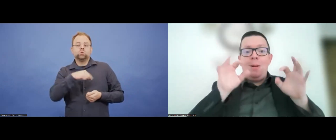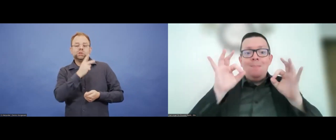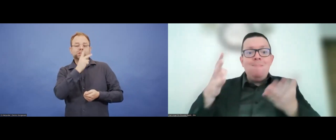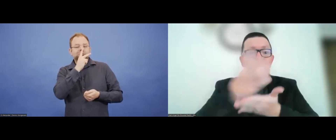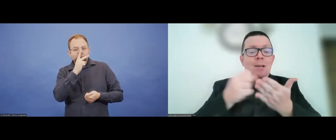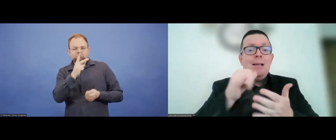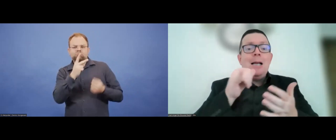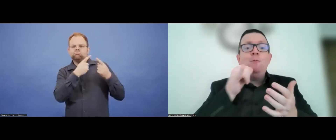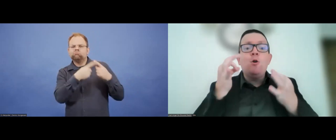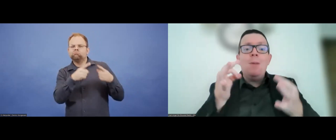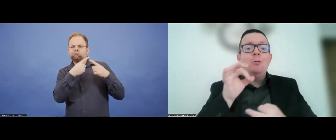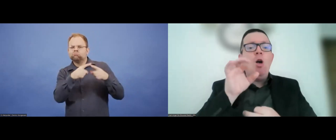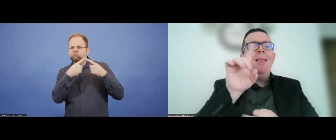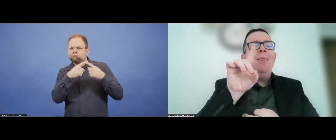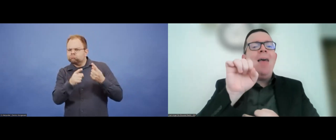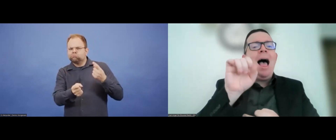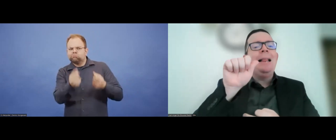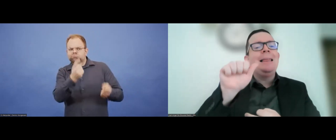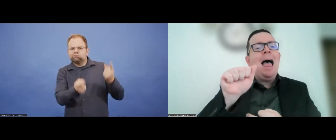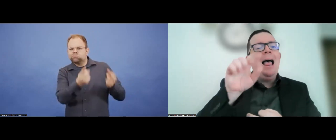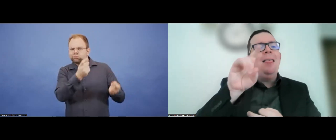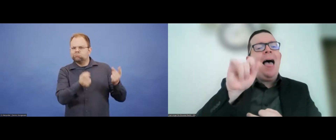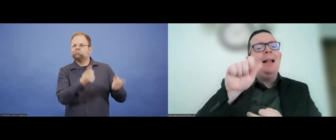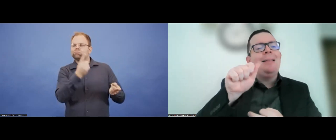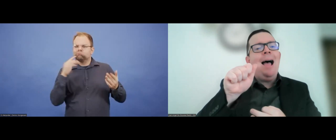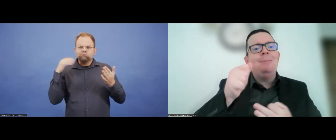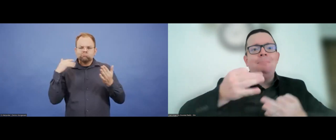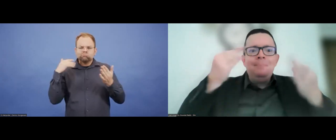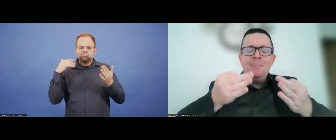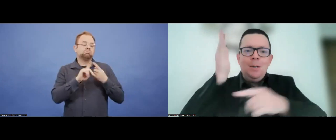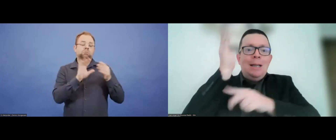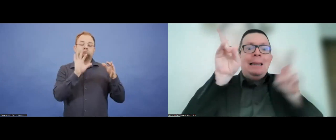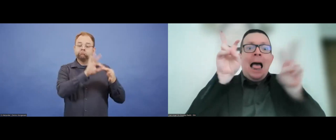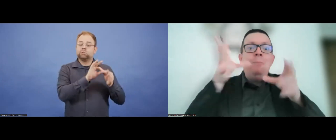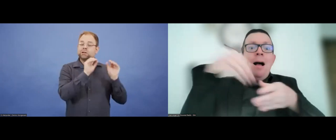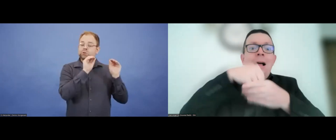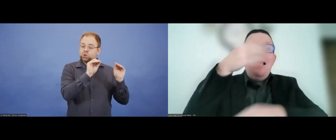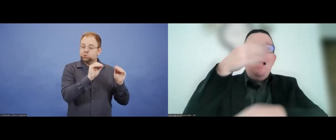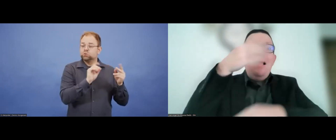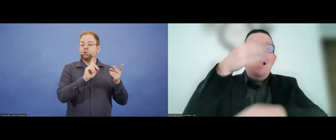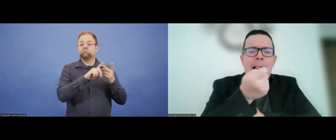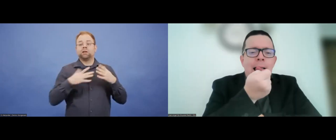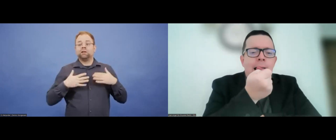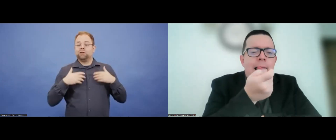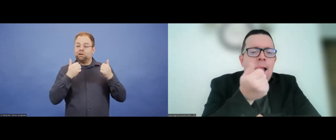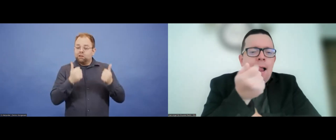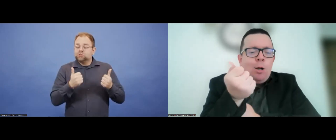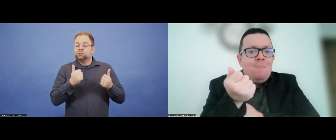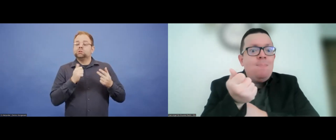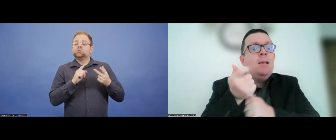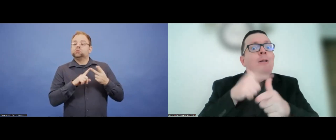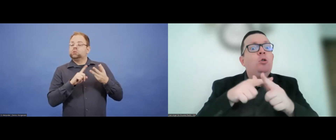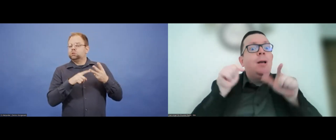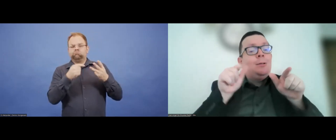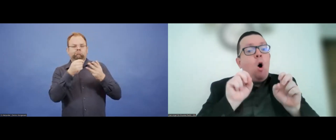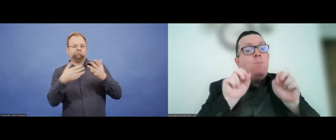otras situaciones que se viven. La verdad es que la información que se tiene actualmente frente